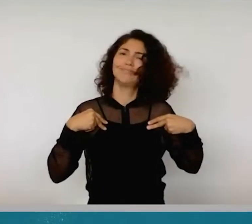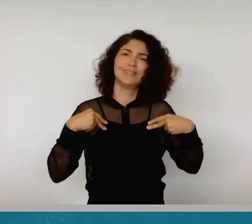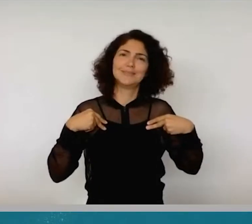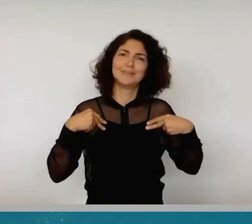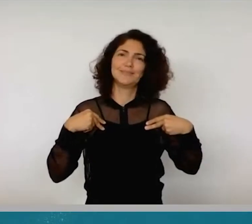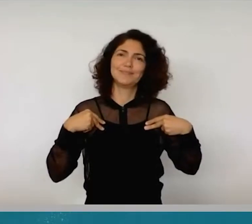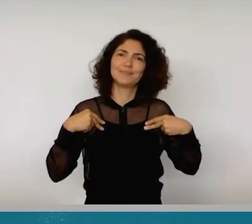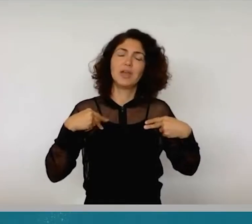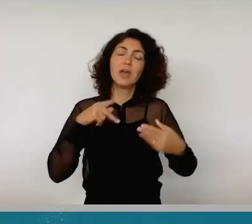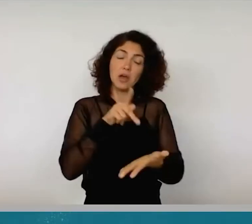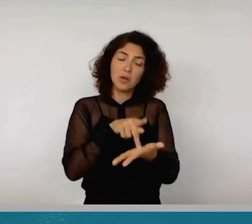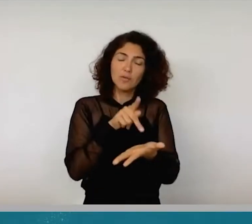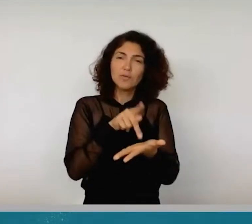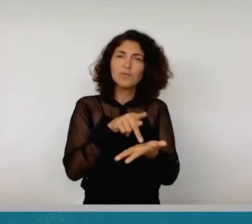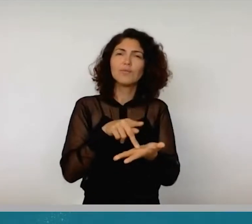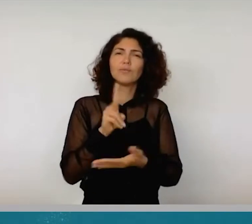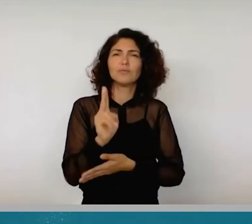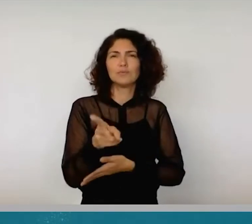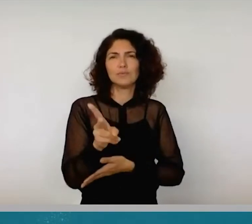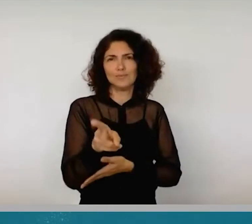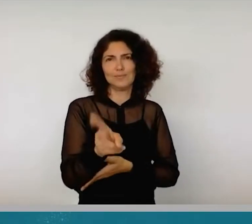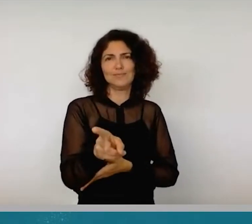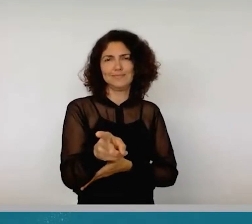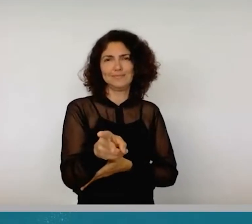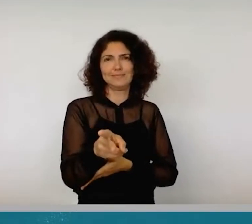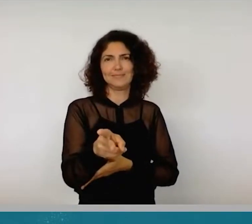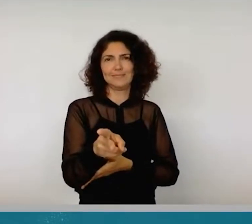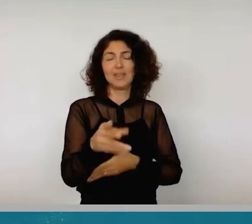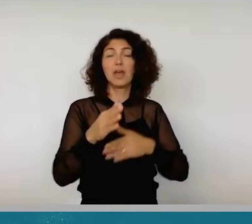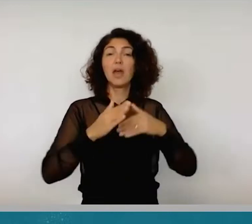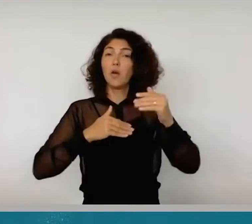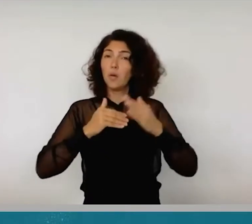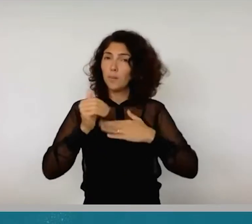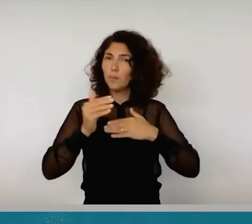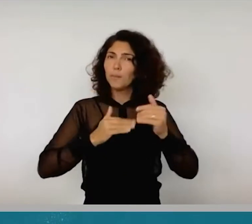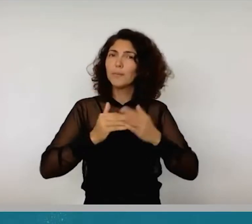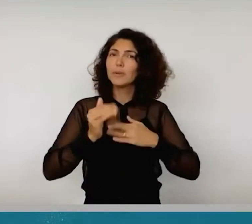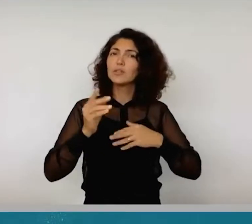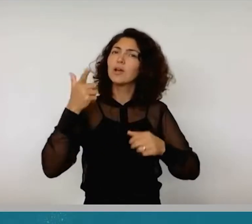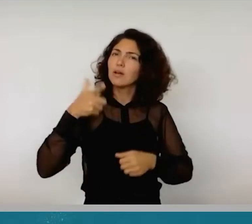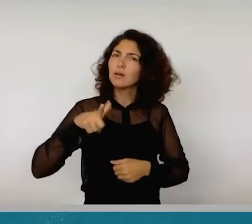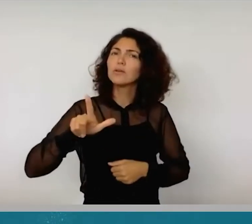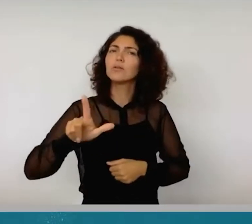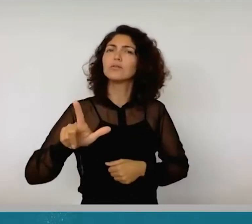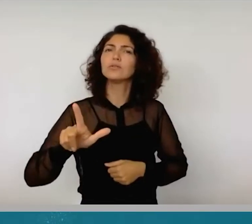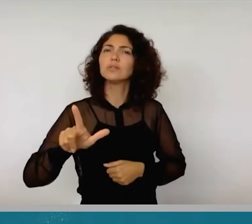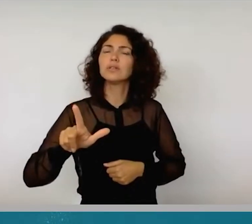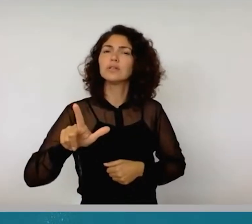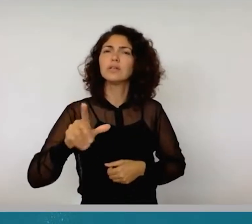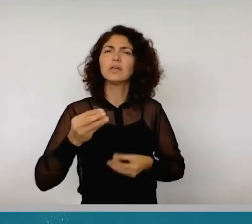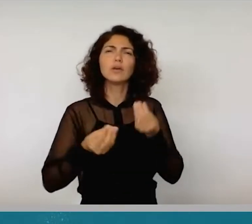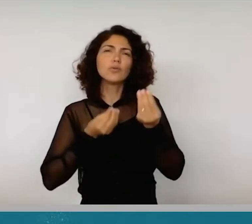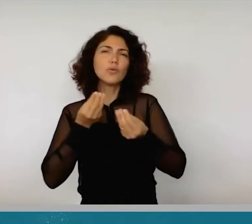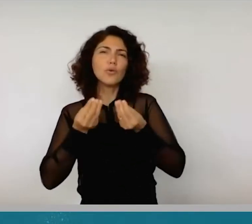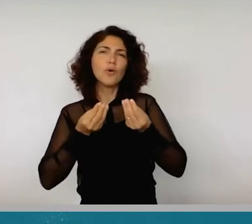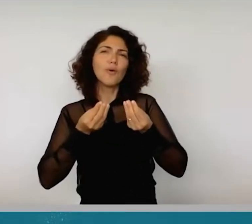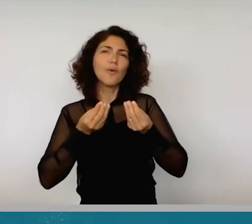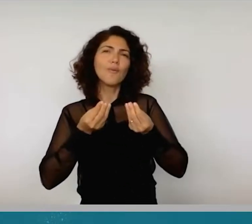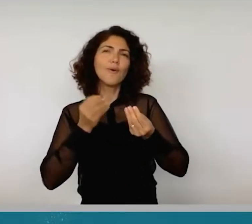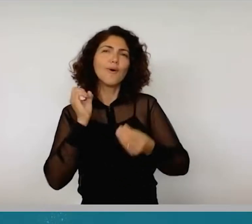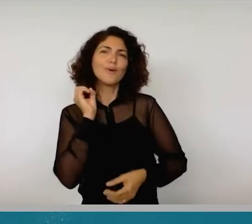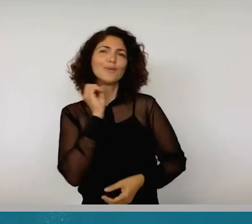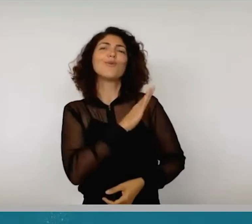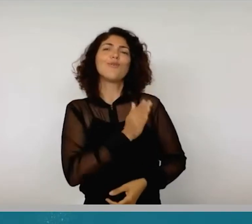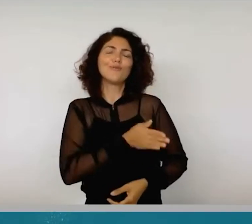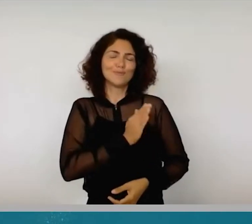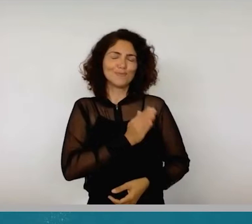E isso só é possível praticar quem tem o novo coração, o novo